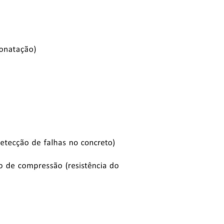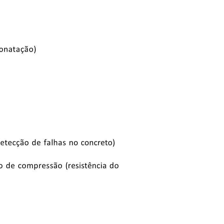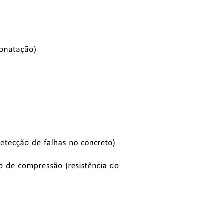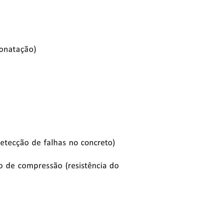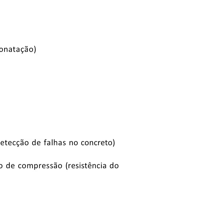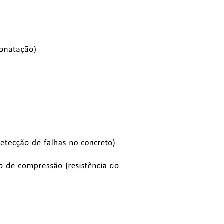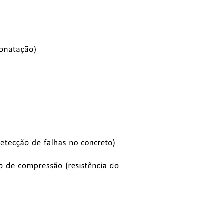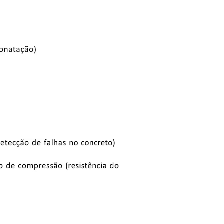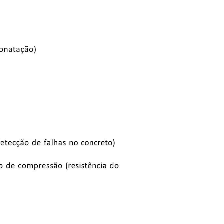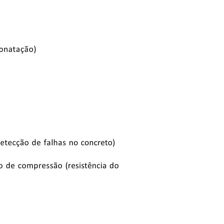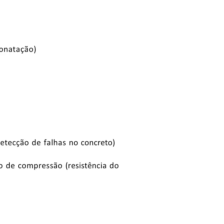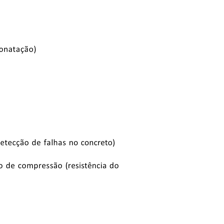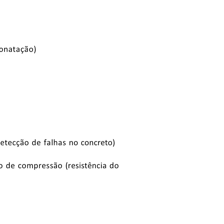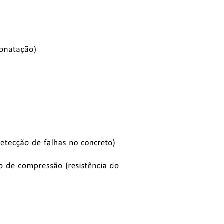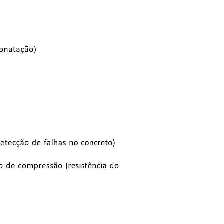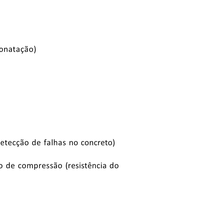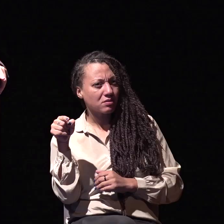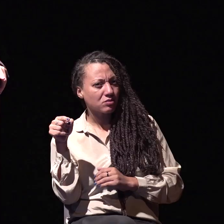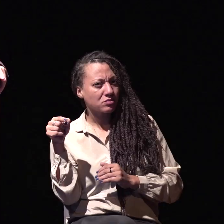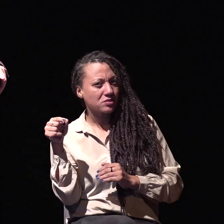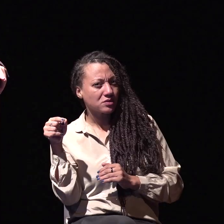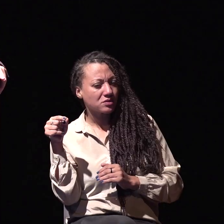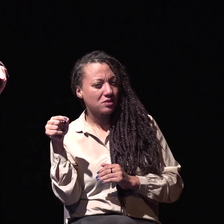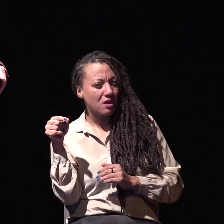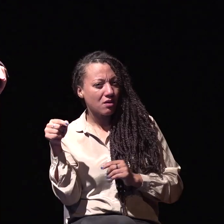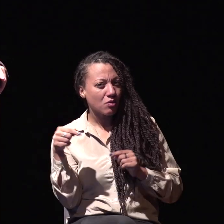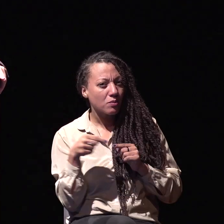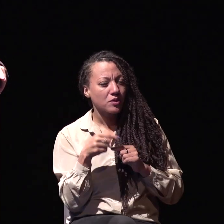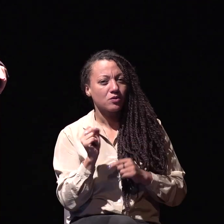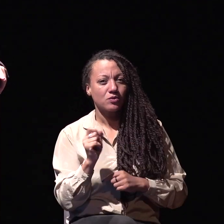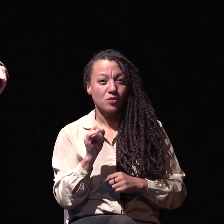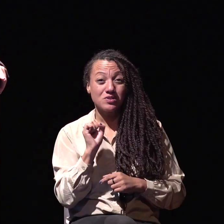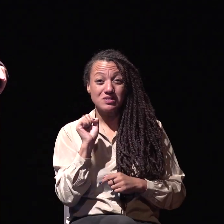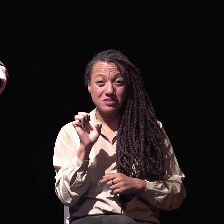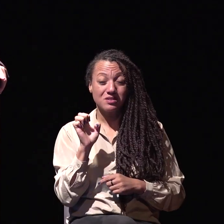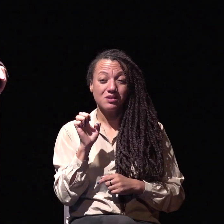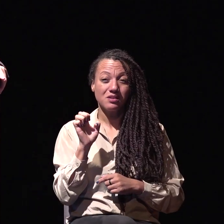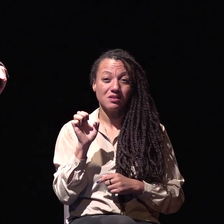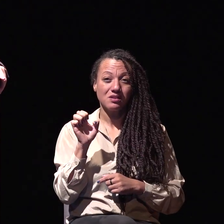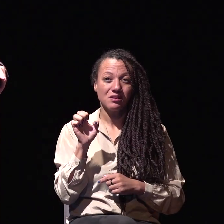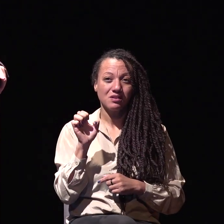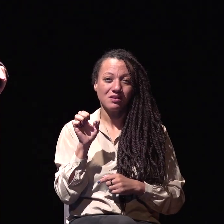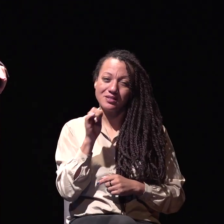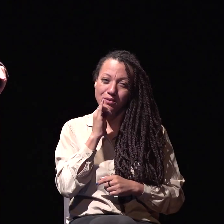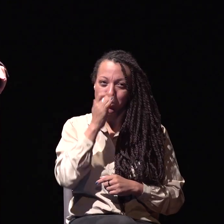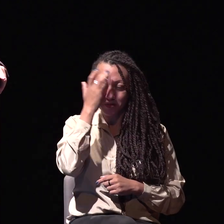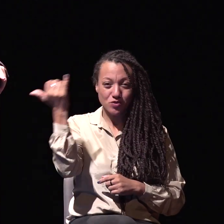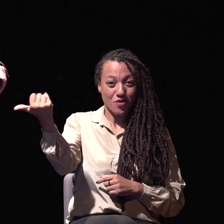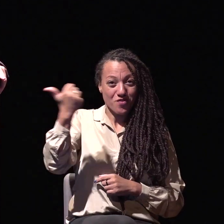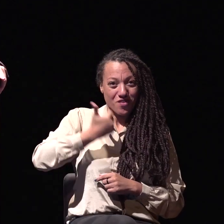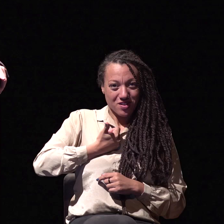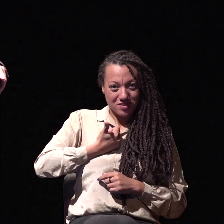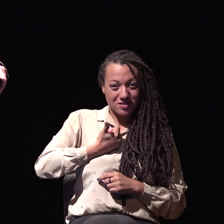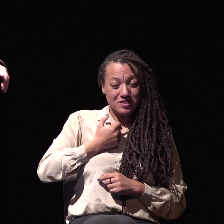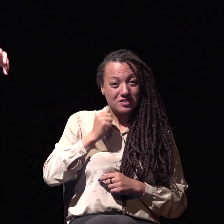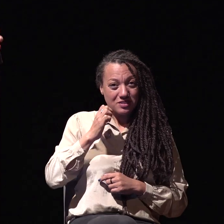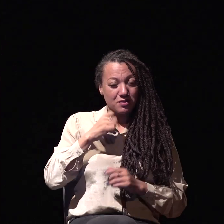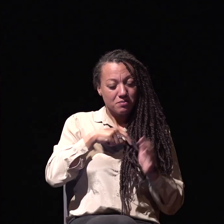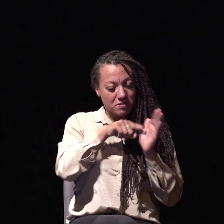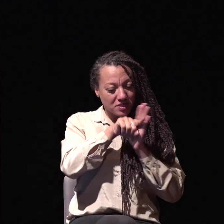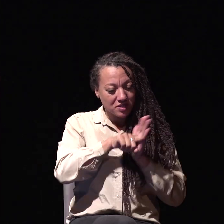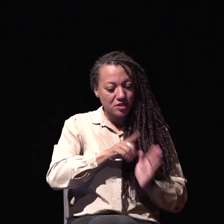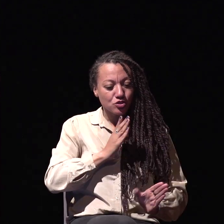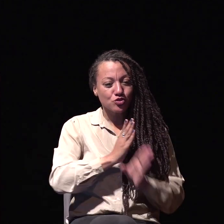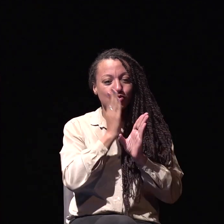essa pessoa falou, o concreto teria estourado se fosse feito dessa forma. Ele não teria aguentado a força que foi carregada. Ou